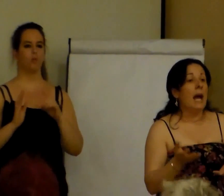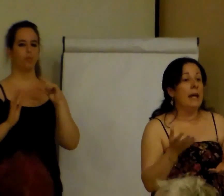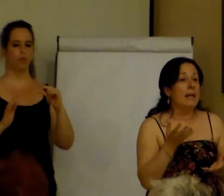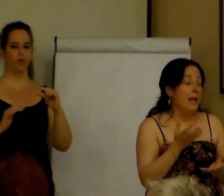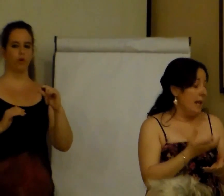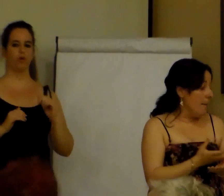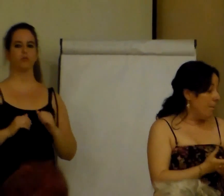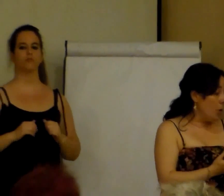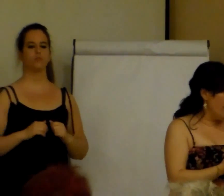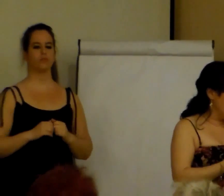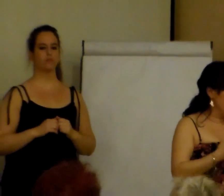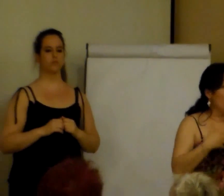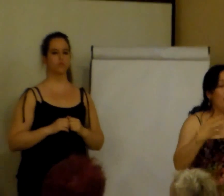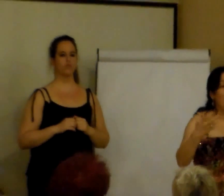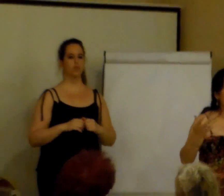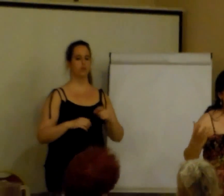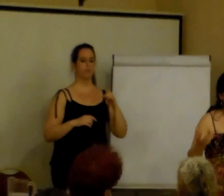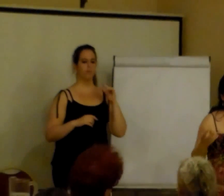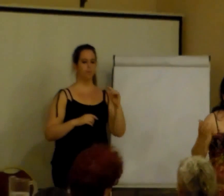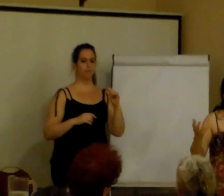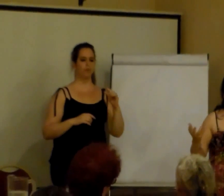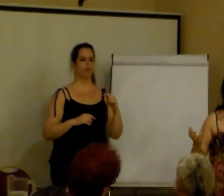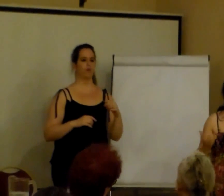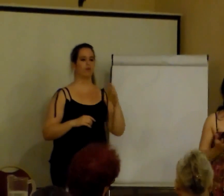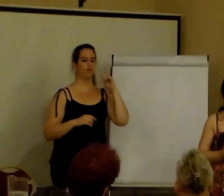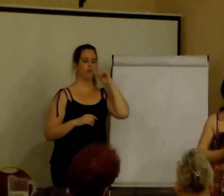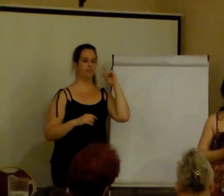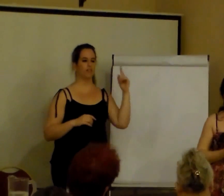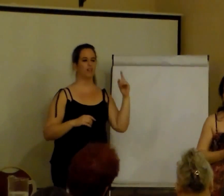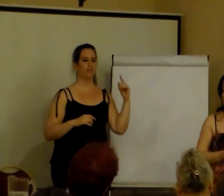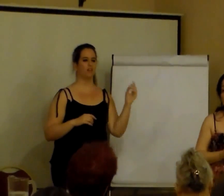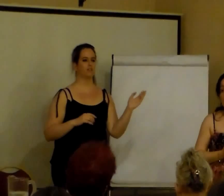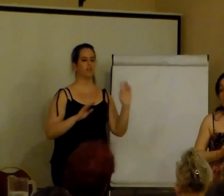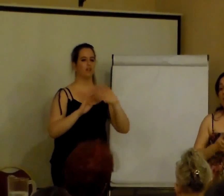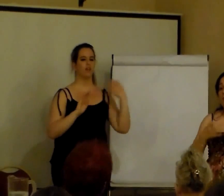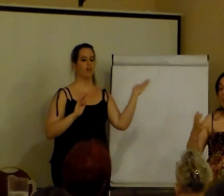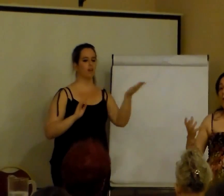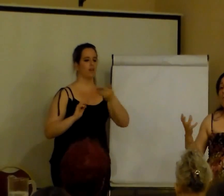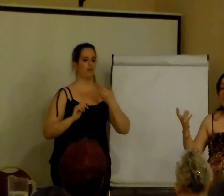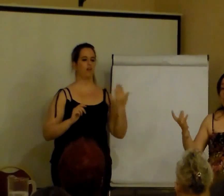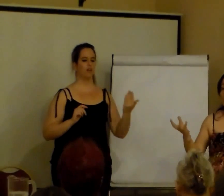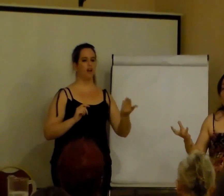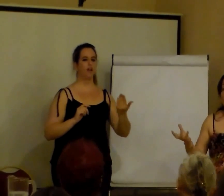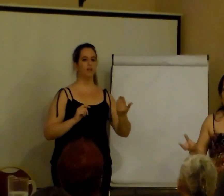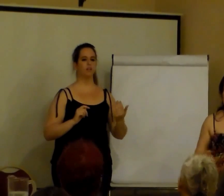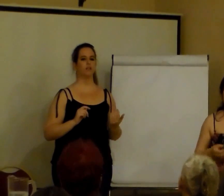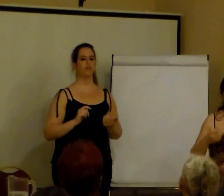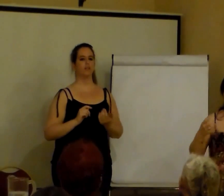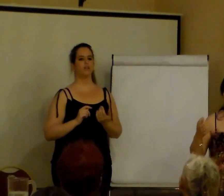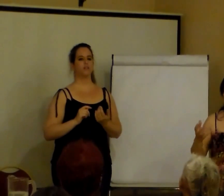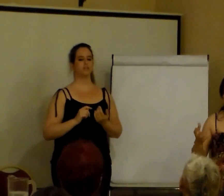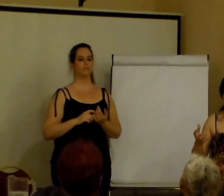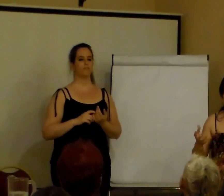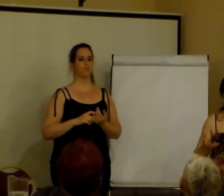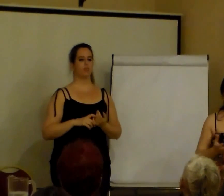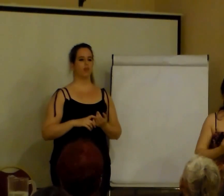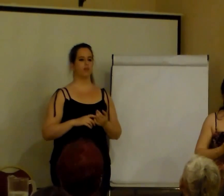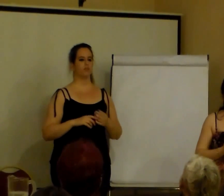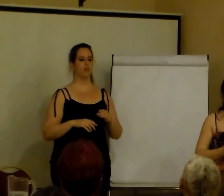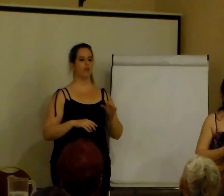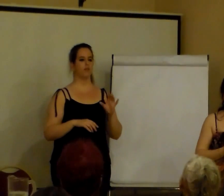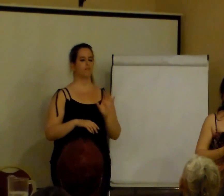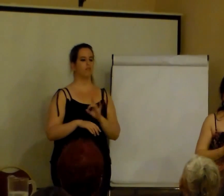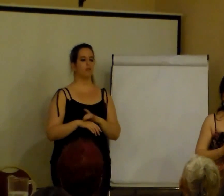locutor, hay poco interés general en esta enfermedad, porque es una enfermedad con mucha connotación